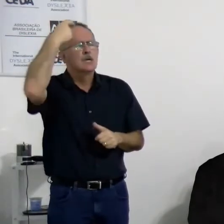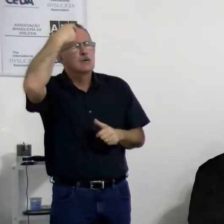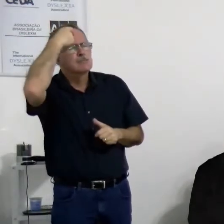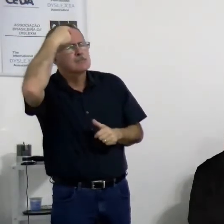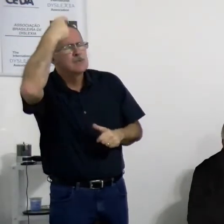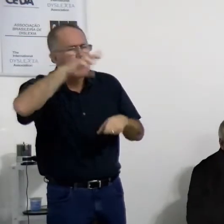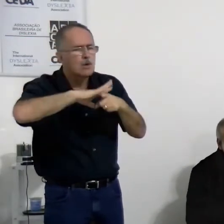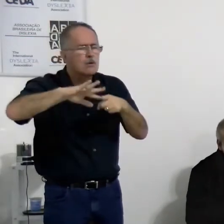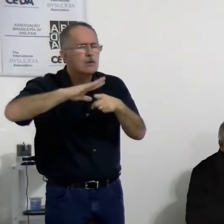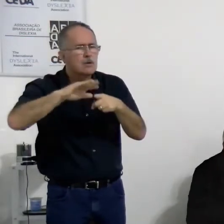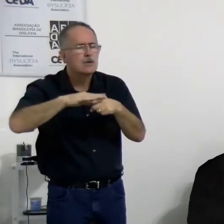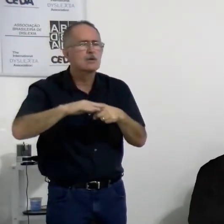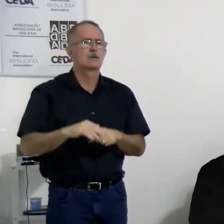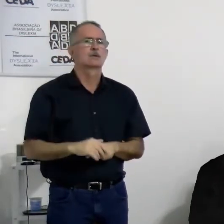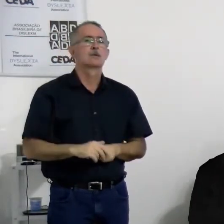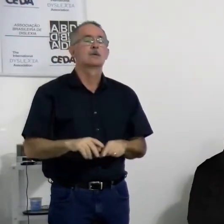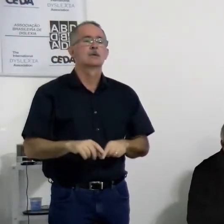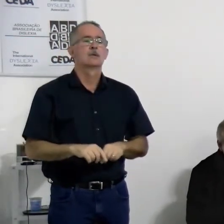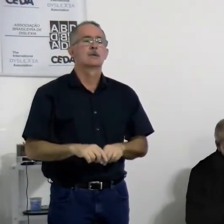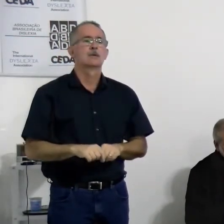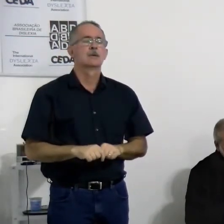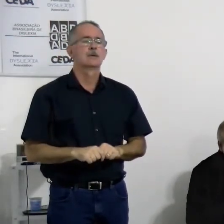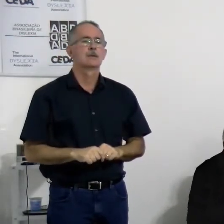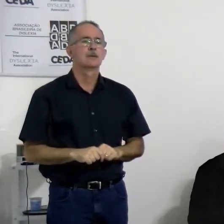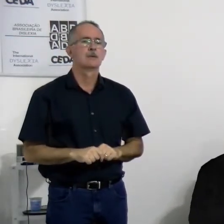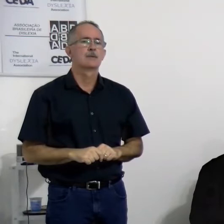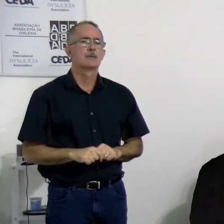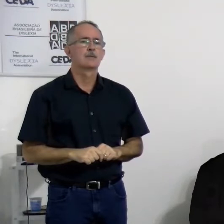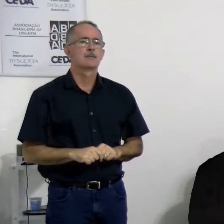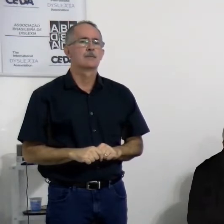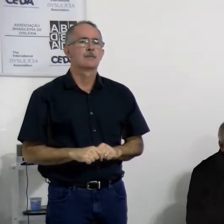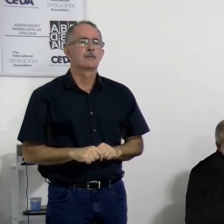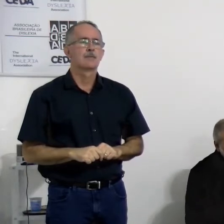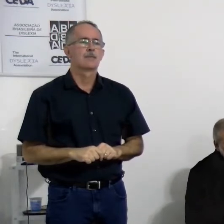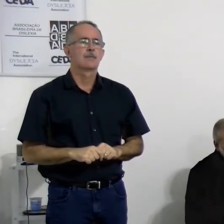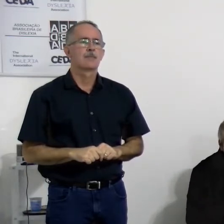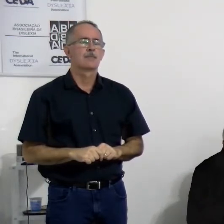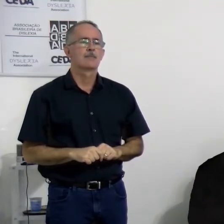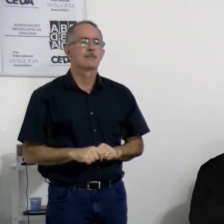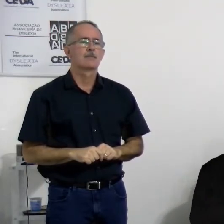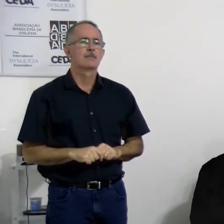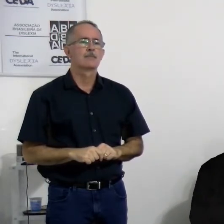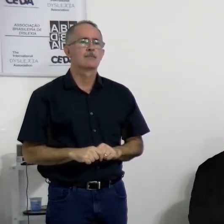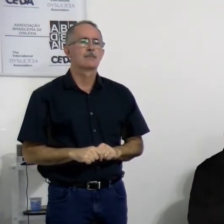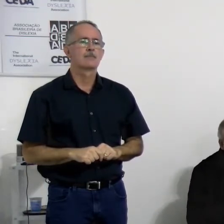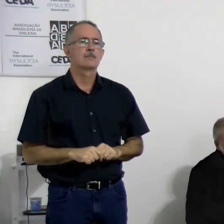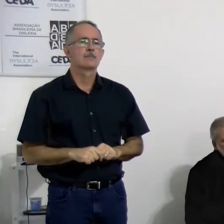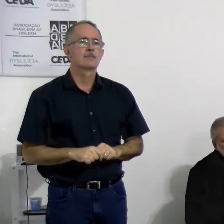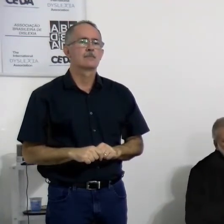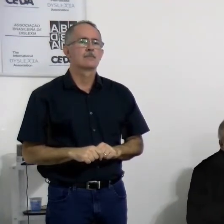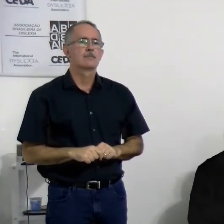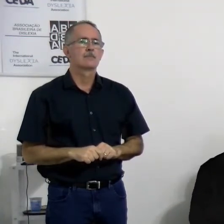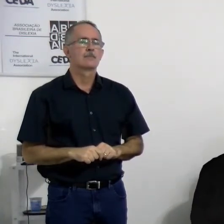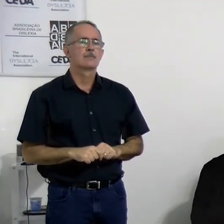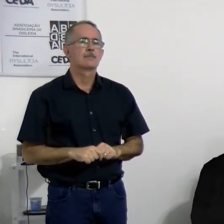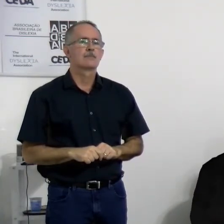So, I was very delighted to see that ABD has been supporting